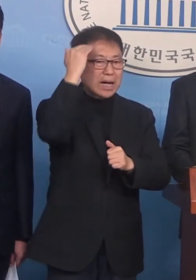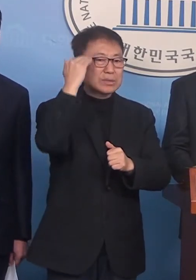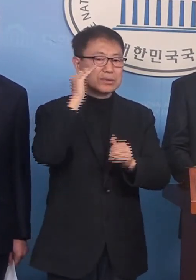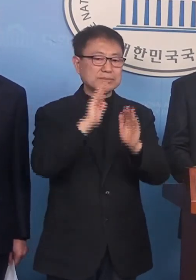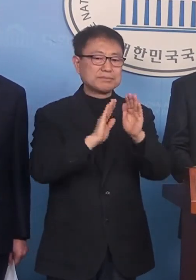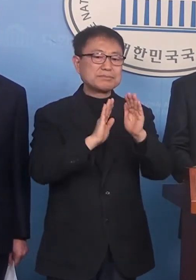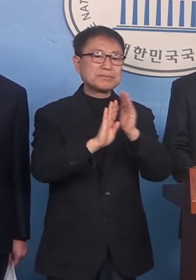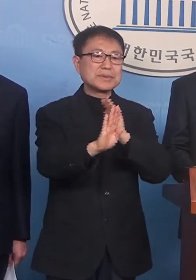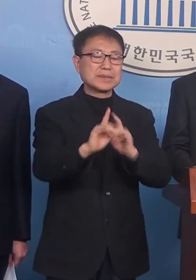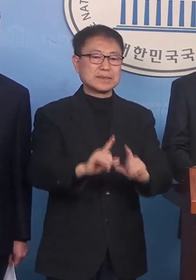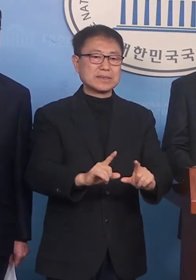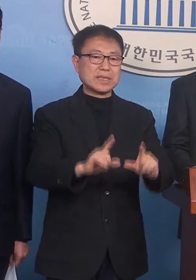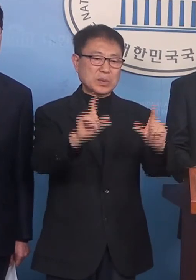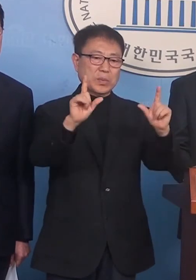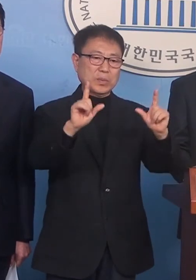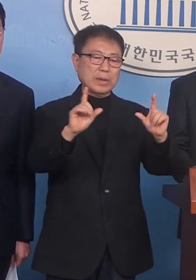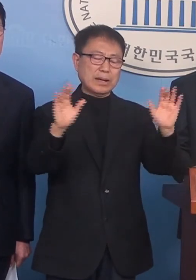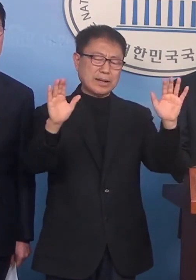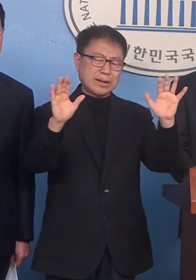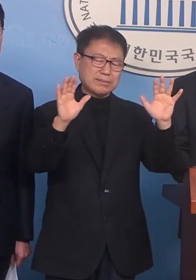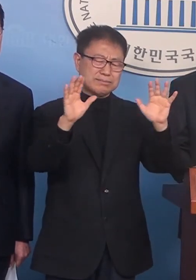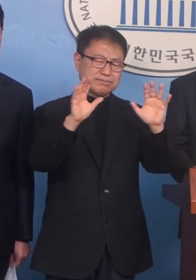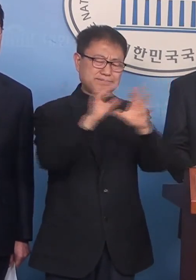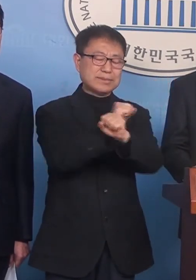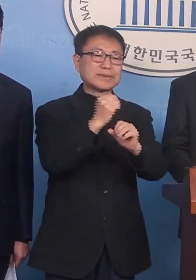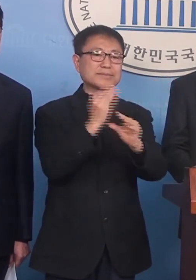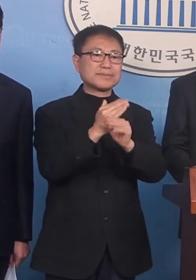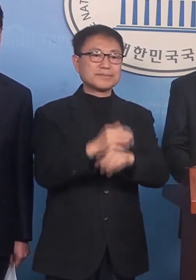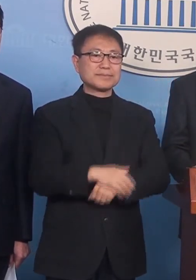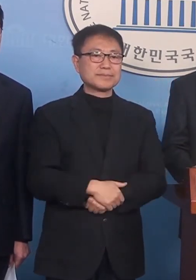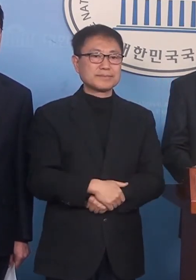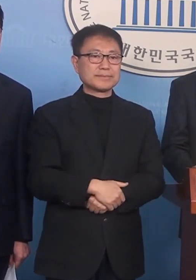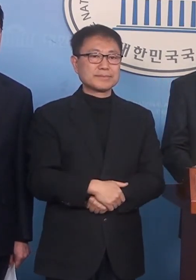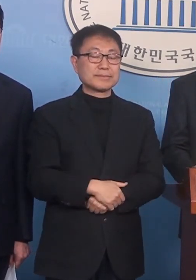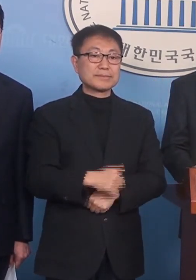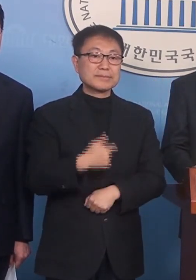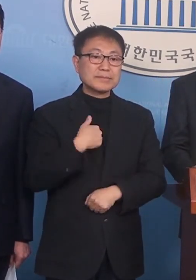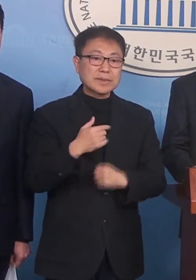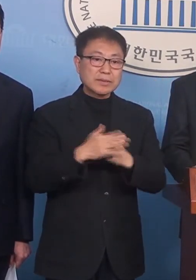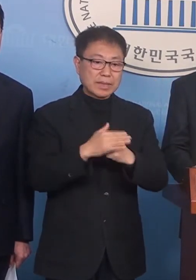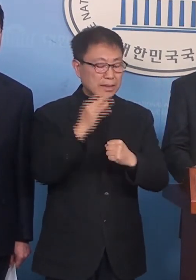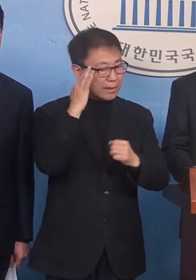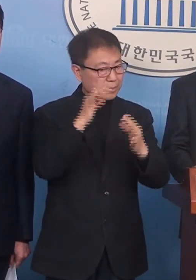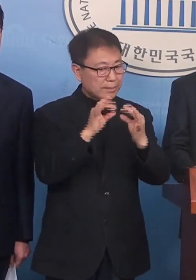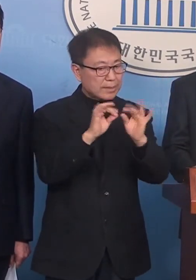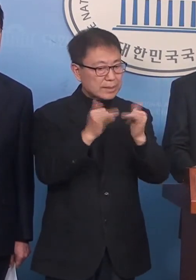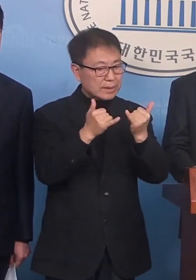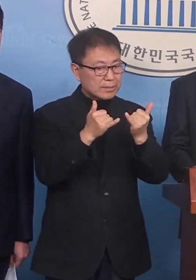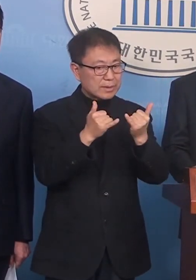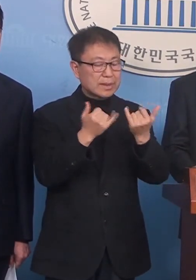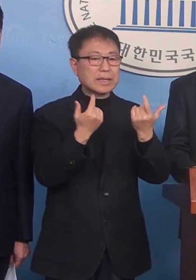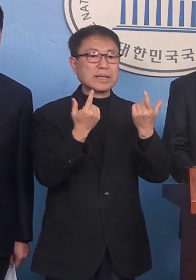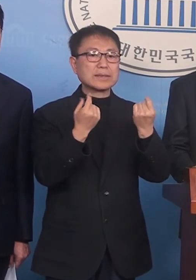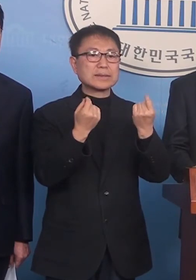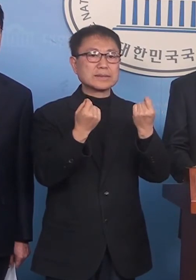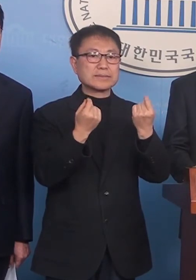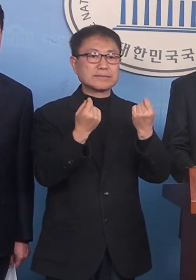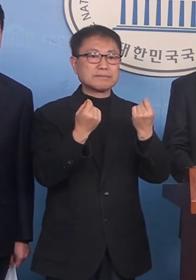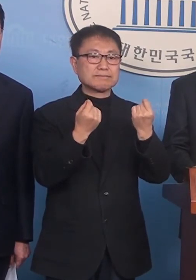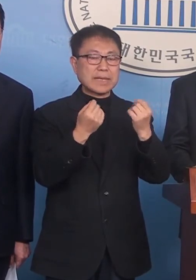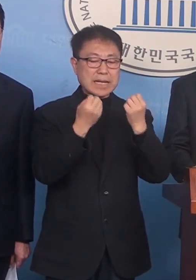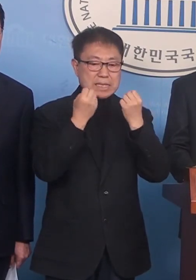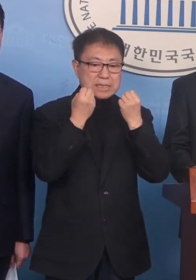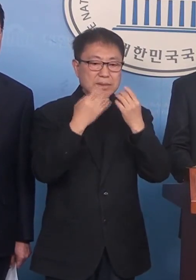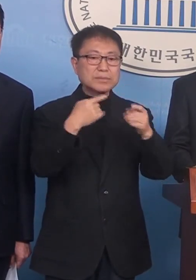대한민국의 미래도 암울해지고 있습니다. 그래서 전 뜻있는 분들이 모두 다 그랬듯이